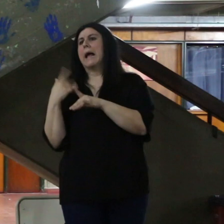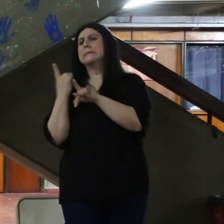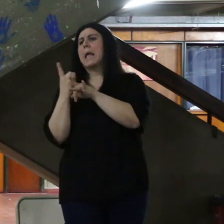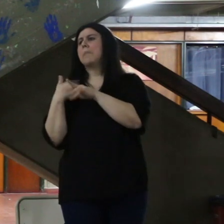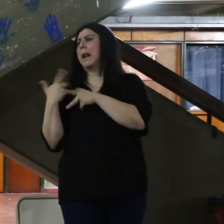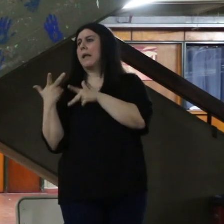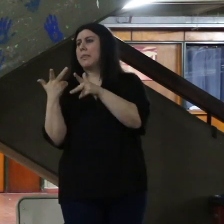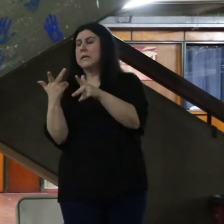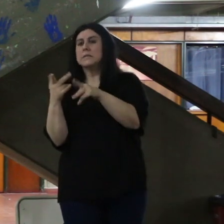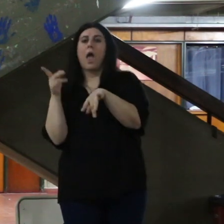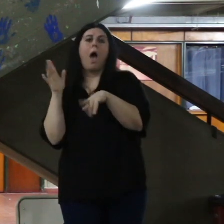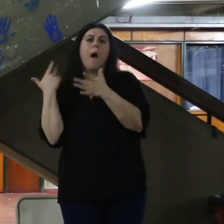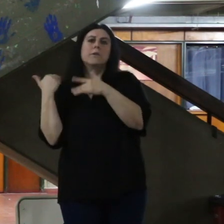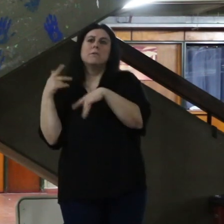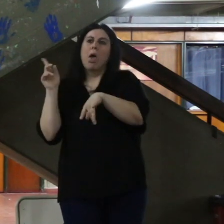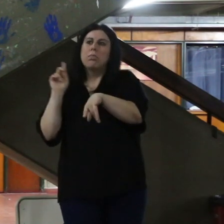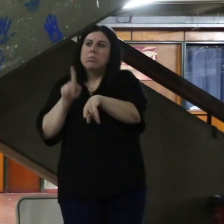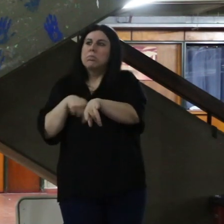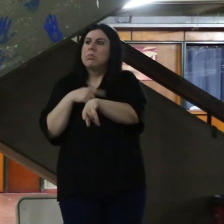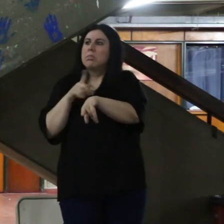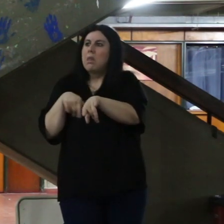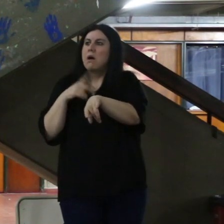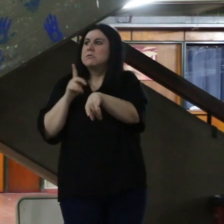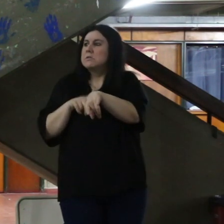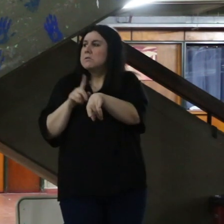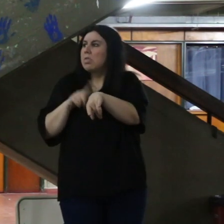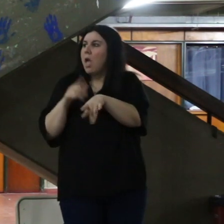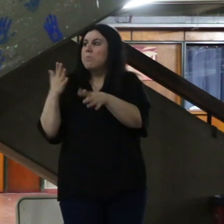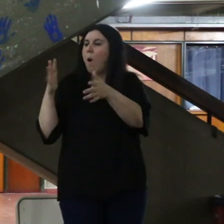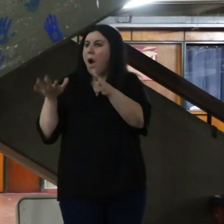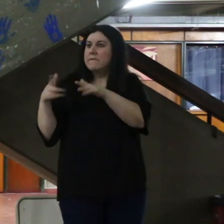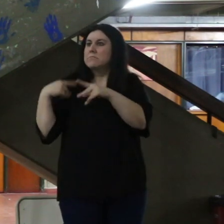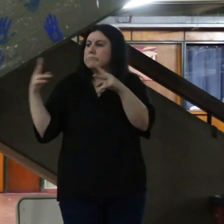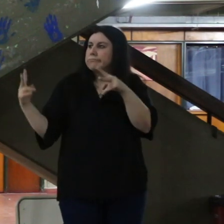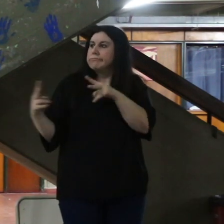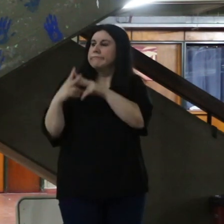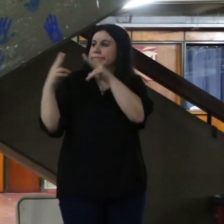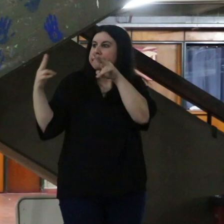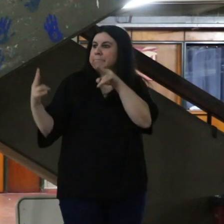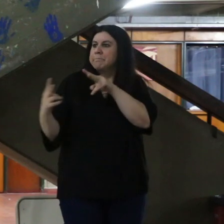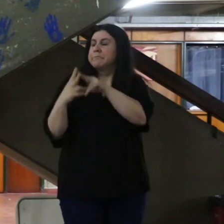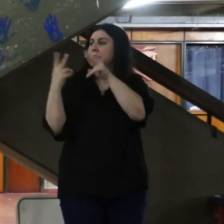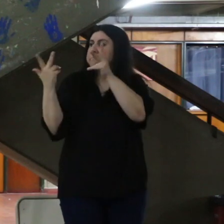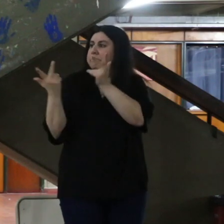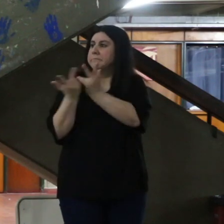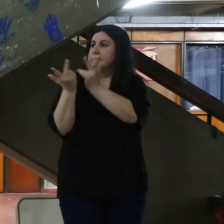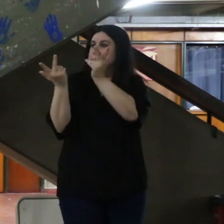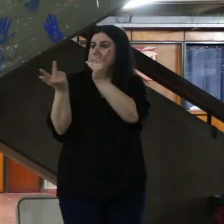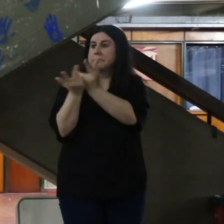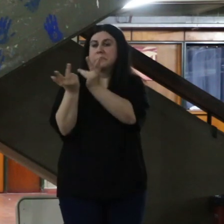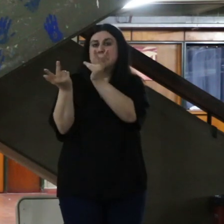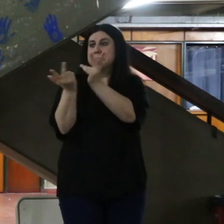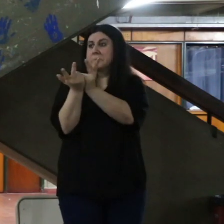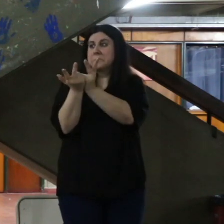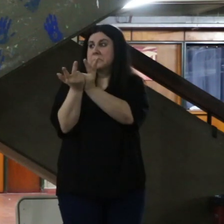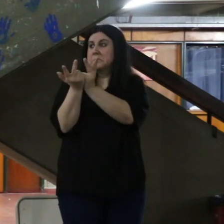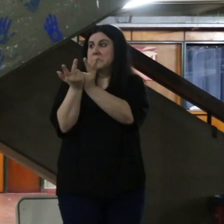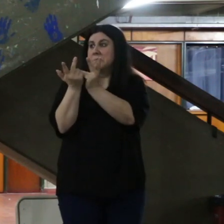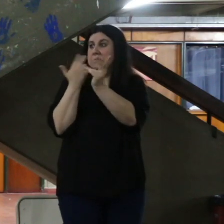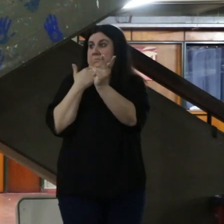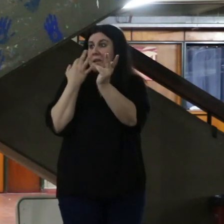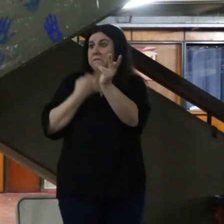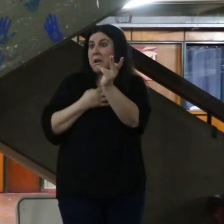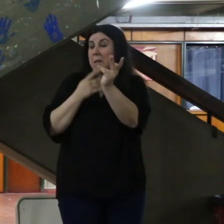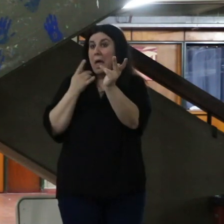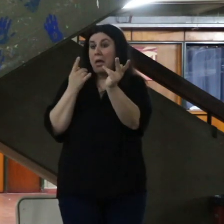cuánto tiempo pasamos, ¿sí?, y con cuánta gente nos encontramos conversando sin conocernos las